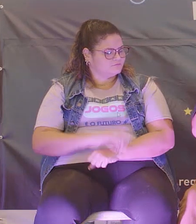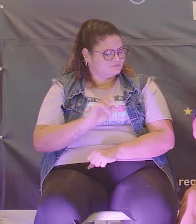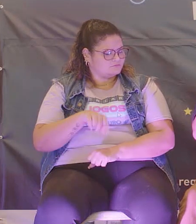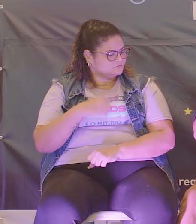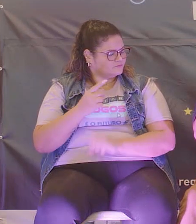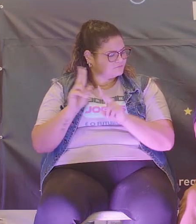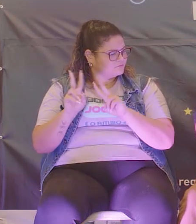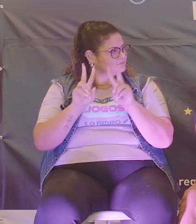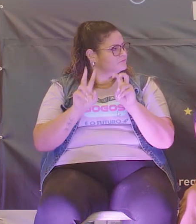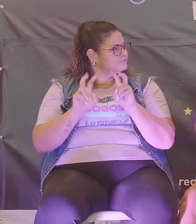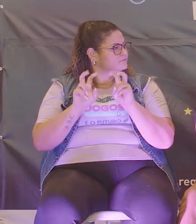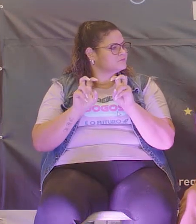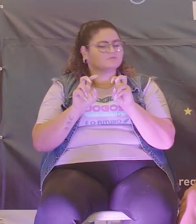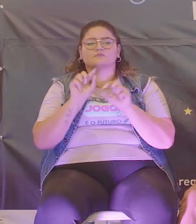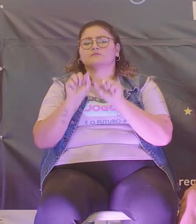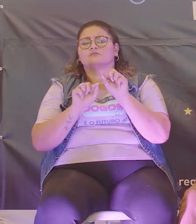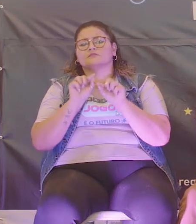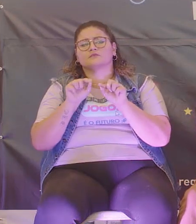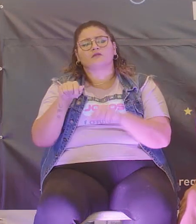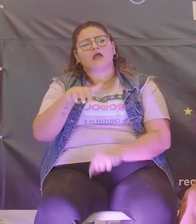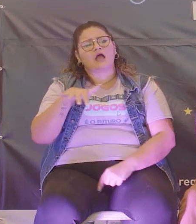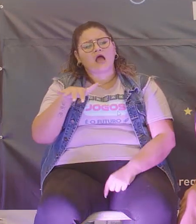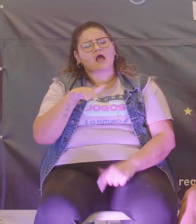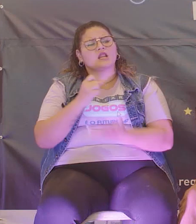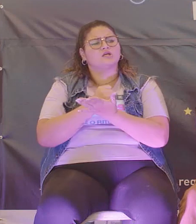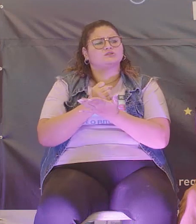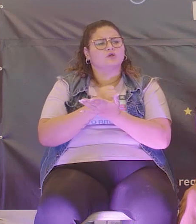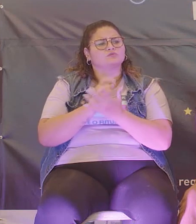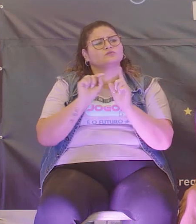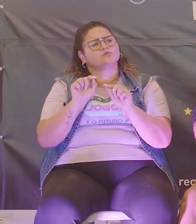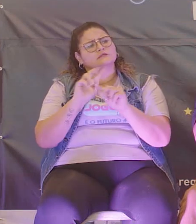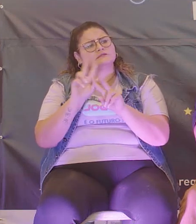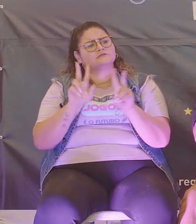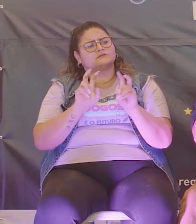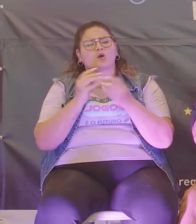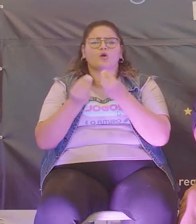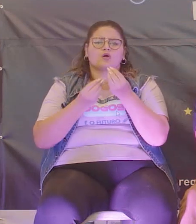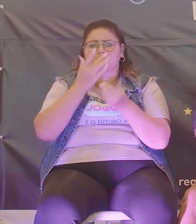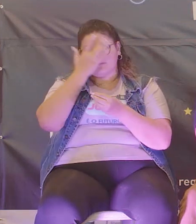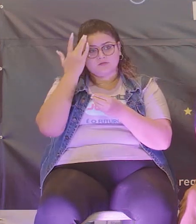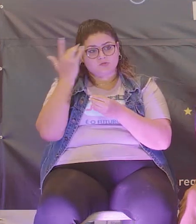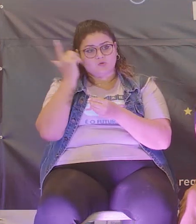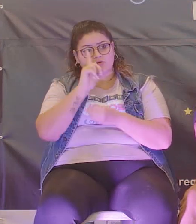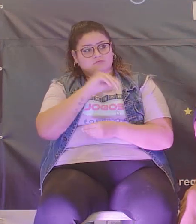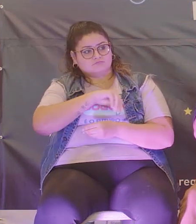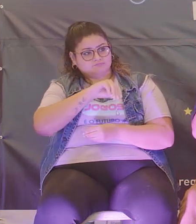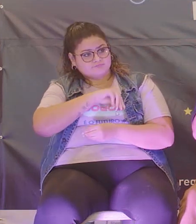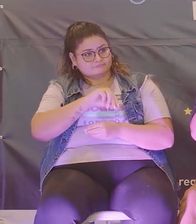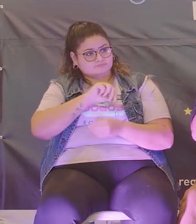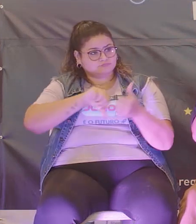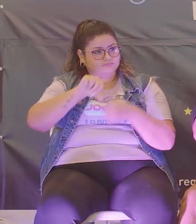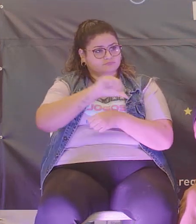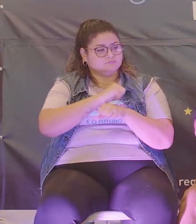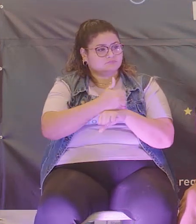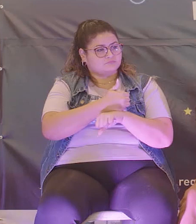pouco sobre o que é, né, essa área de jogos e como que as pessoas normalmente ganham dinheiro com isso, como que isso vira uma profissão,